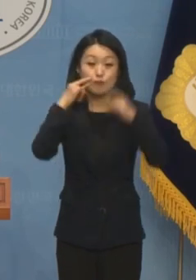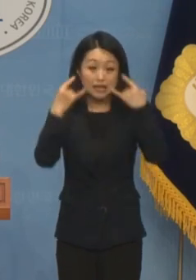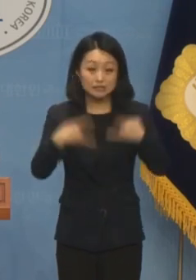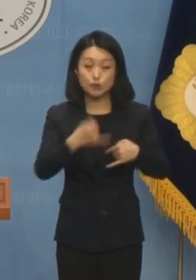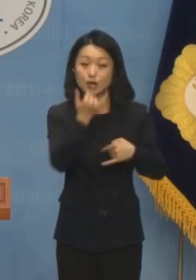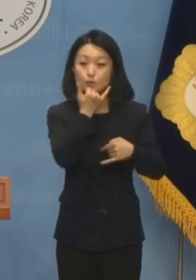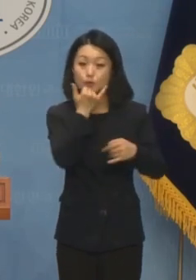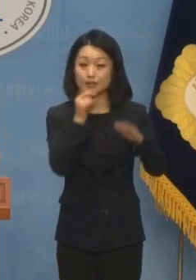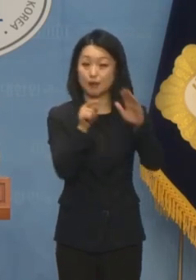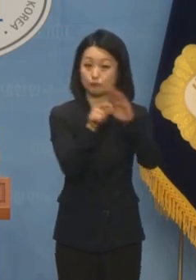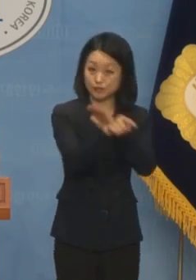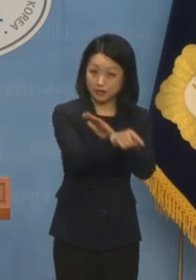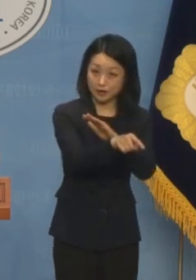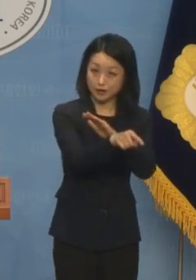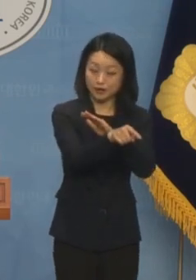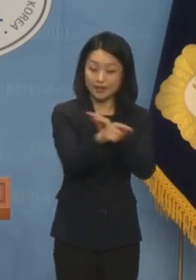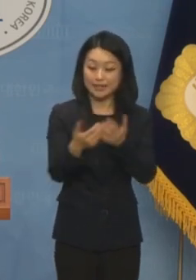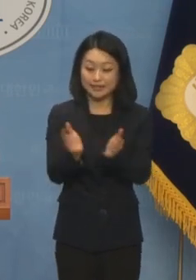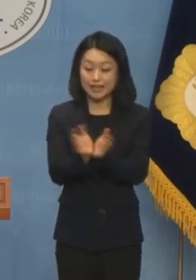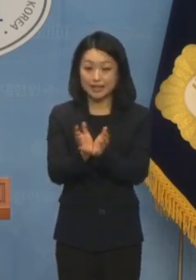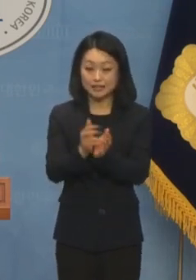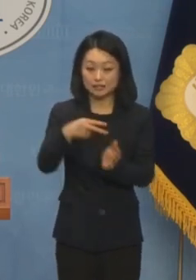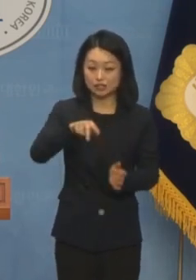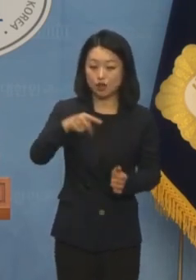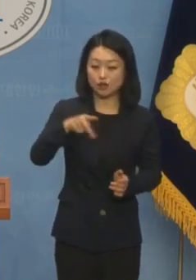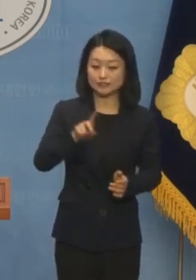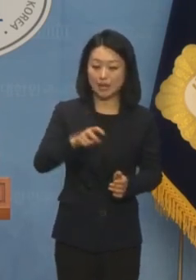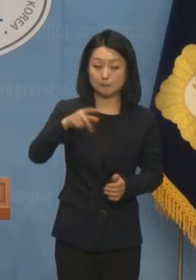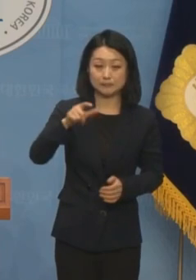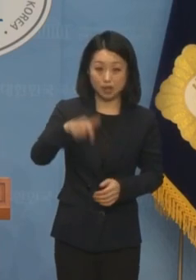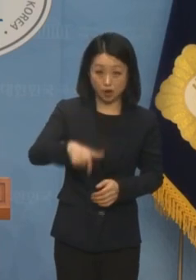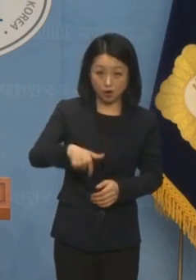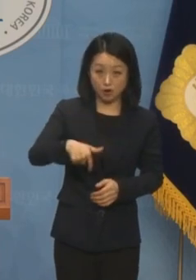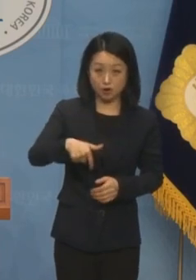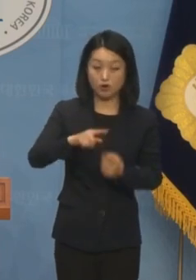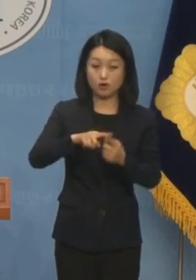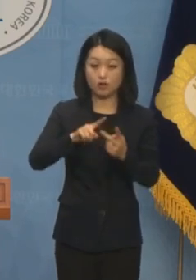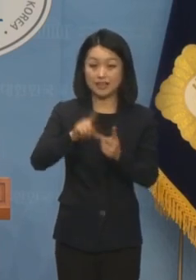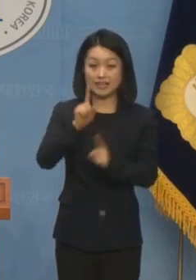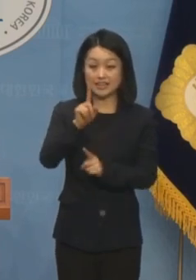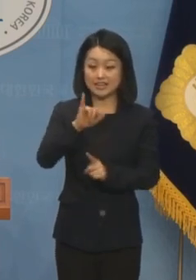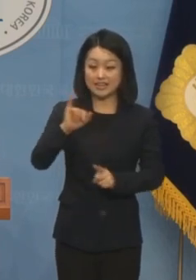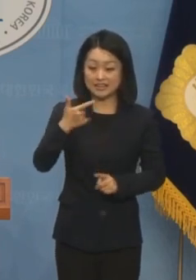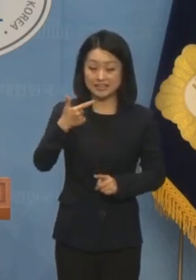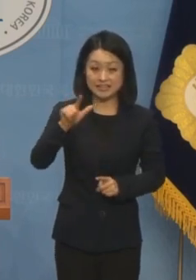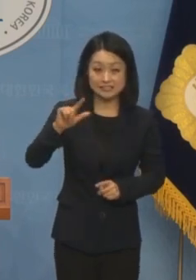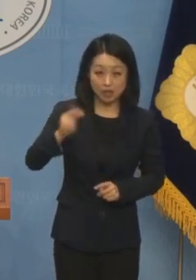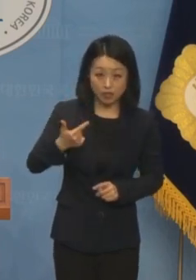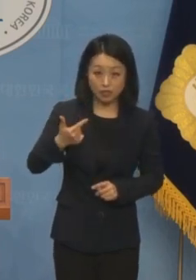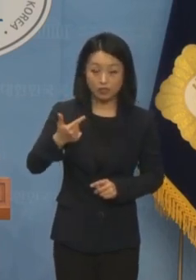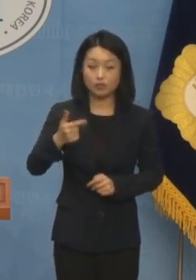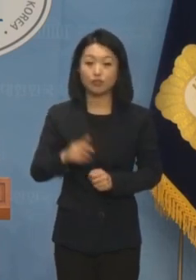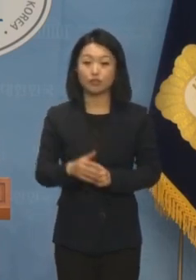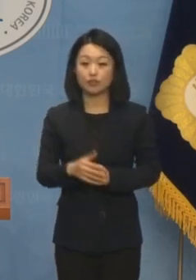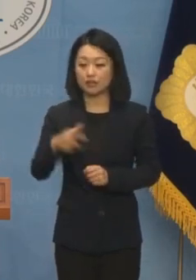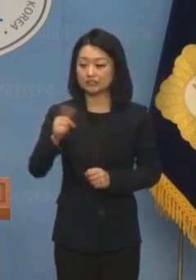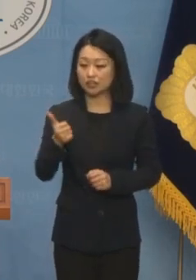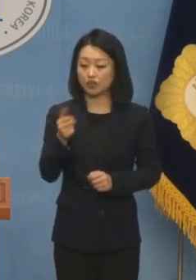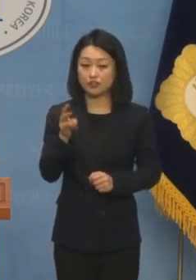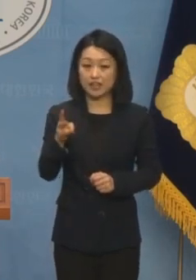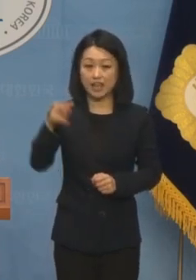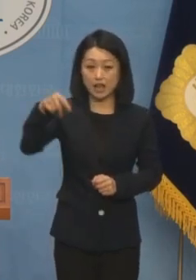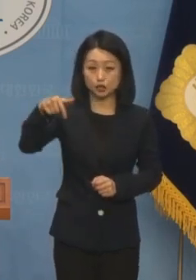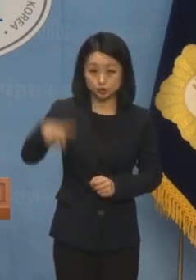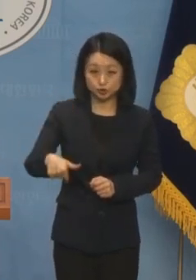독일을 방문합니다. 방문단으로는 서삼석 더불어민주당 의원, 이인선 국민의힘 의원, 전혜숙